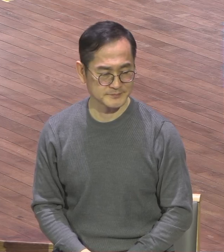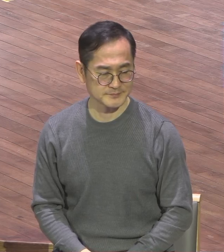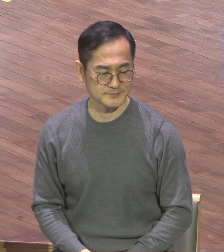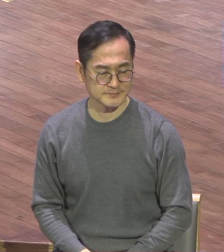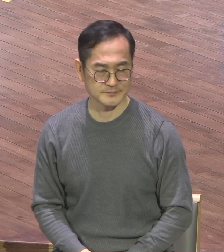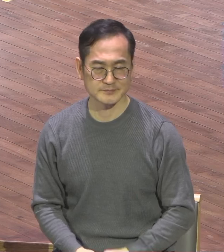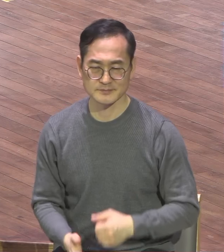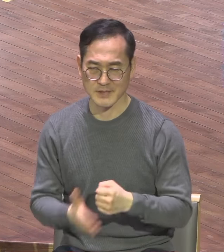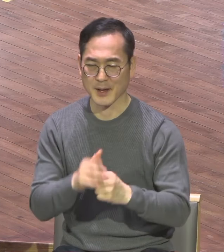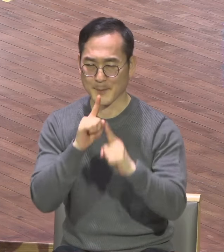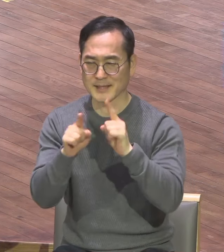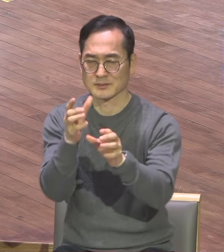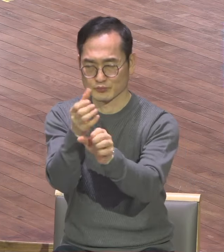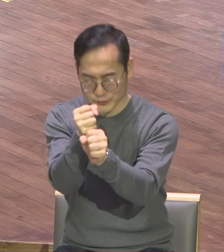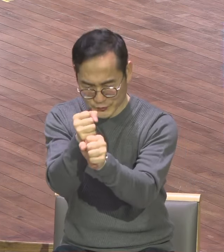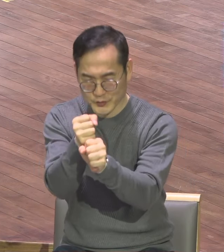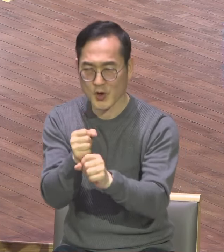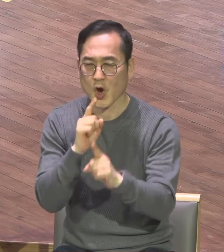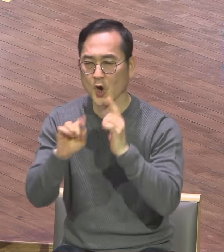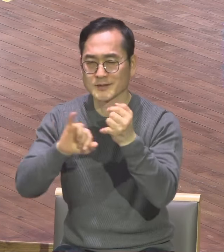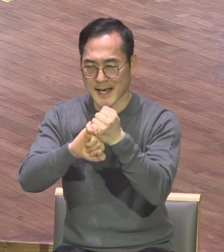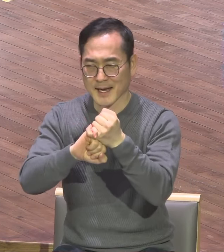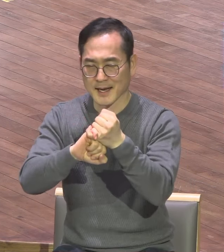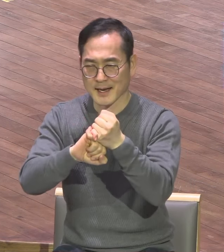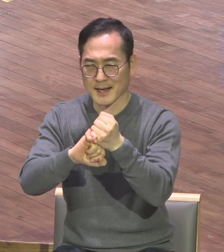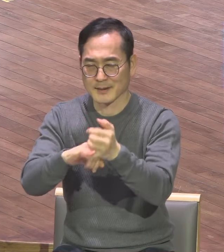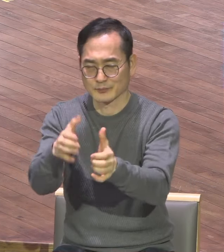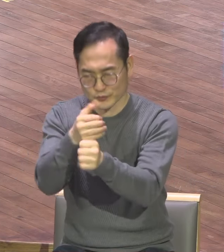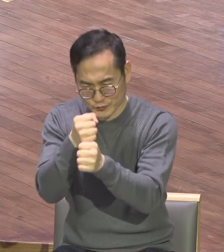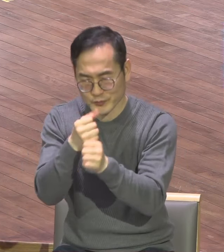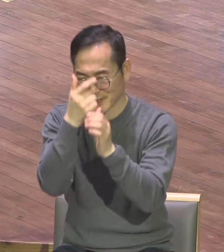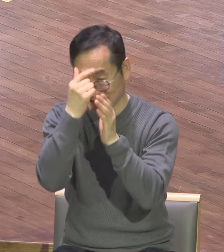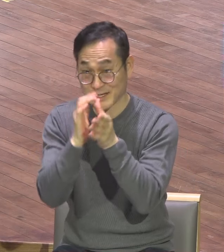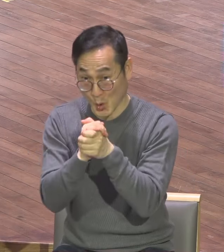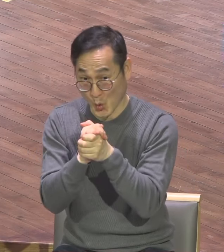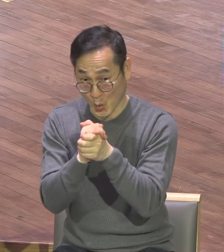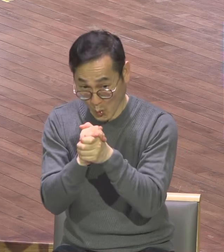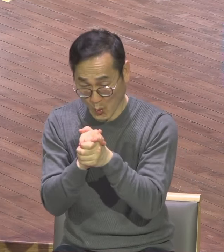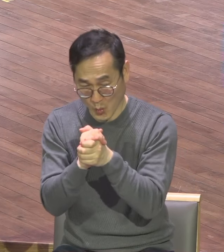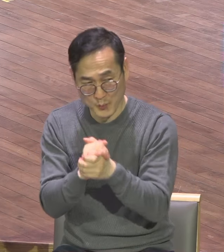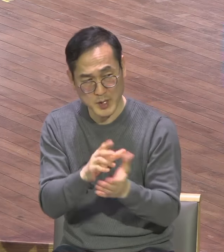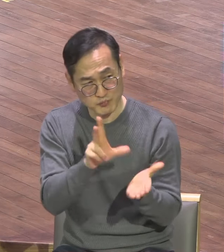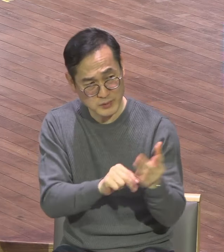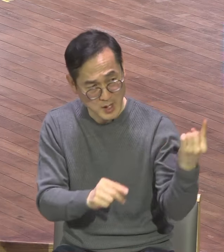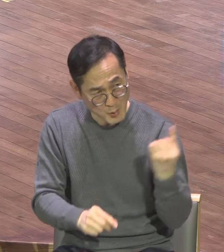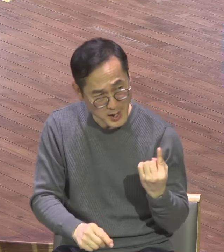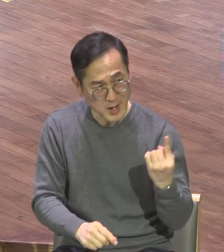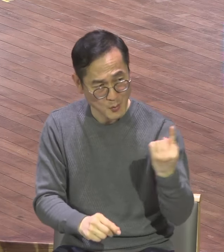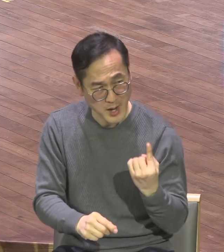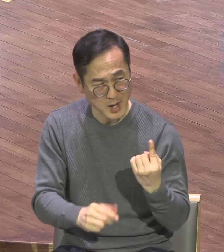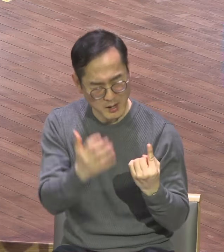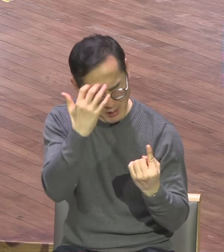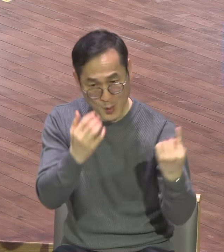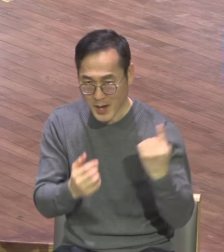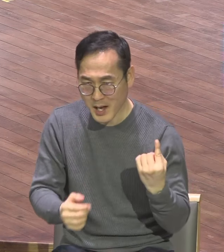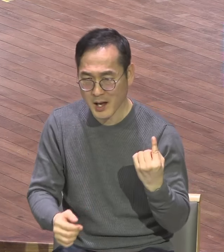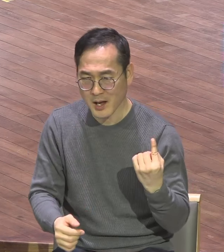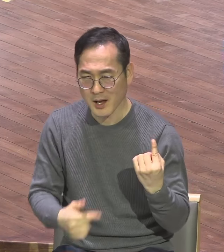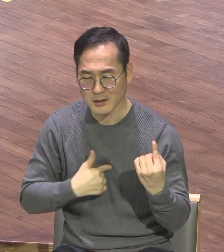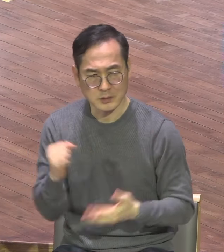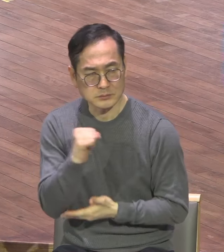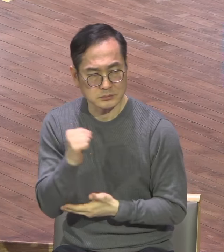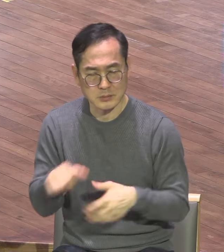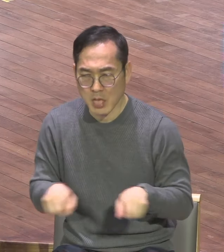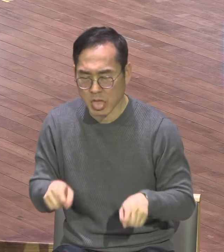기도가 중요합니다. 언약 기도의 권능을 체험한 사람은요, 눈앞의 문제와 사건 앞에서 흔들리지 않습니다. 제가 지난주에